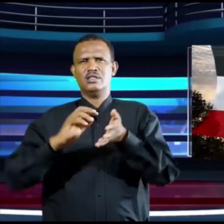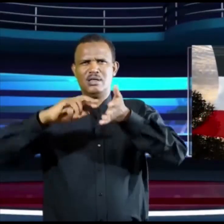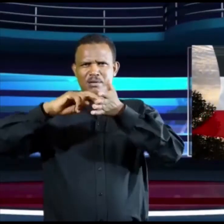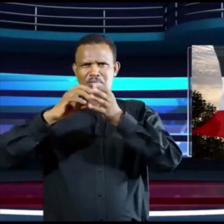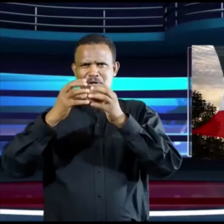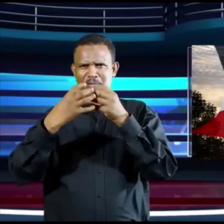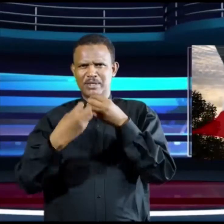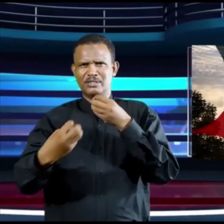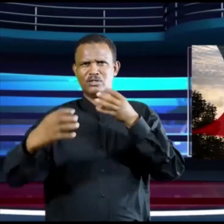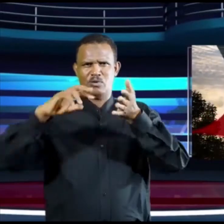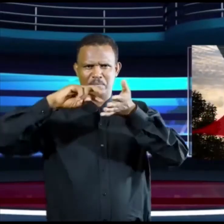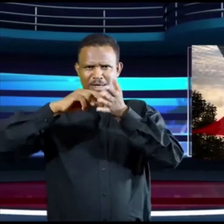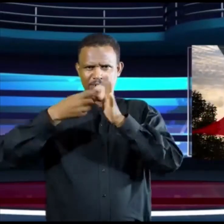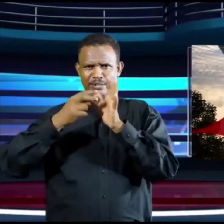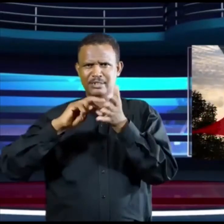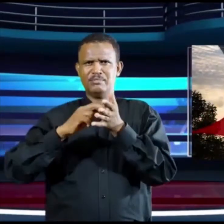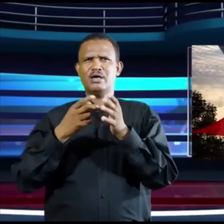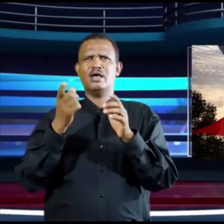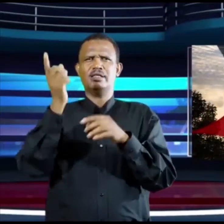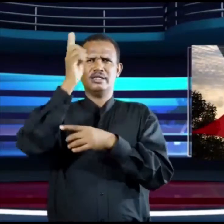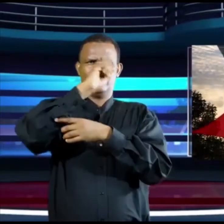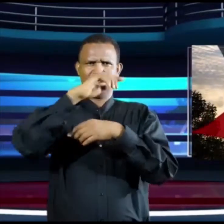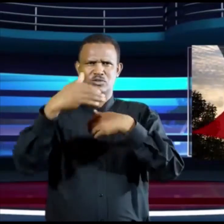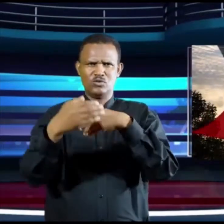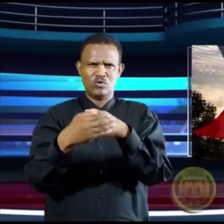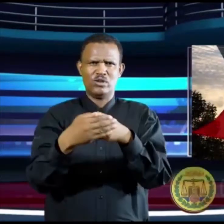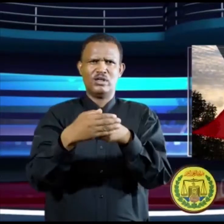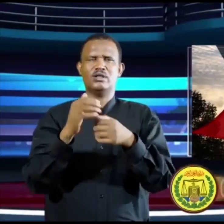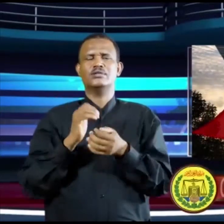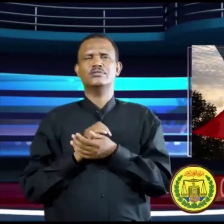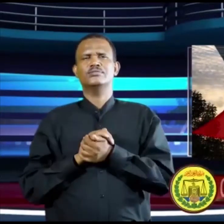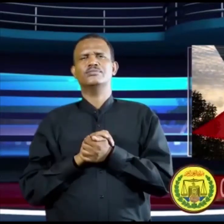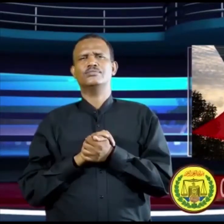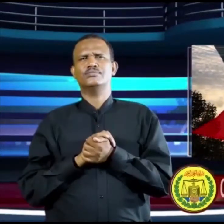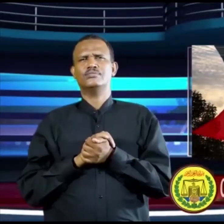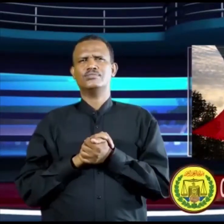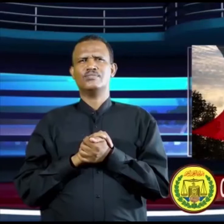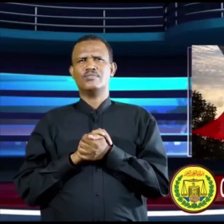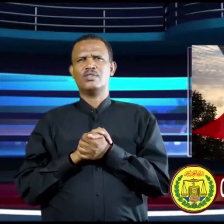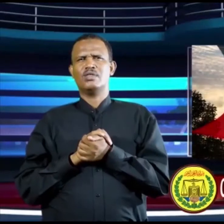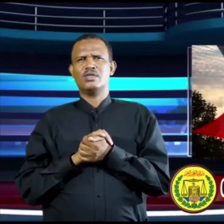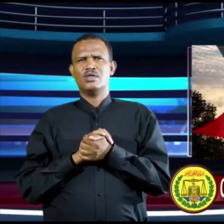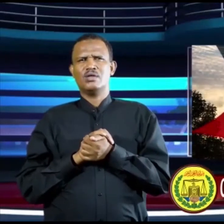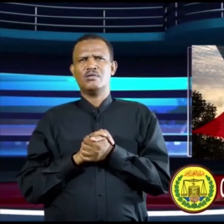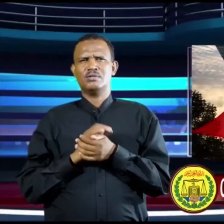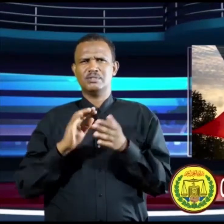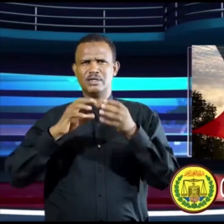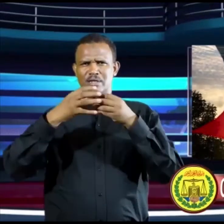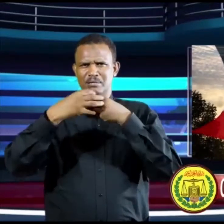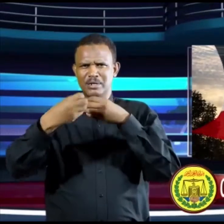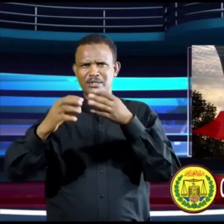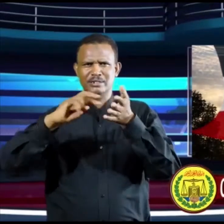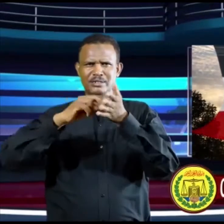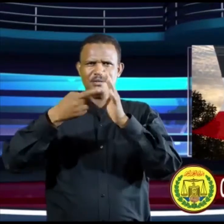Maska hadid dunido malasan mochadahida. Maska hadid dunido